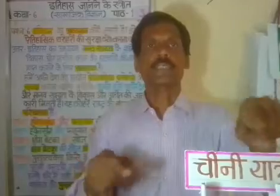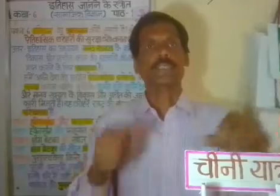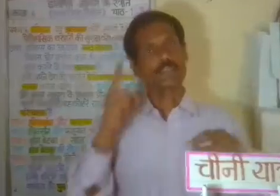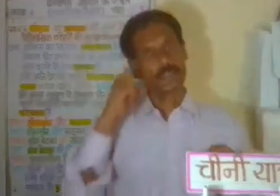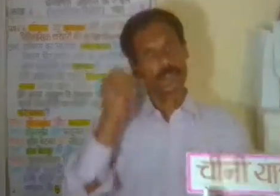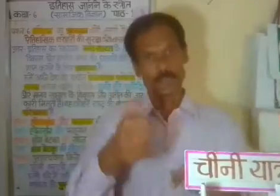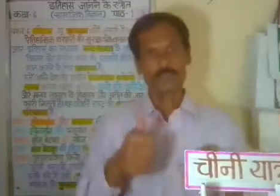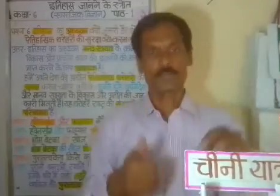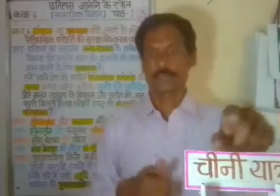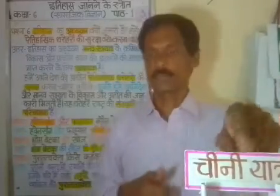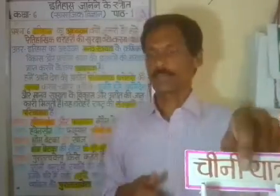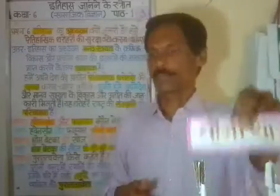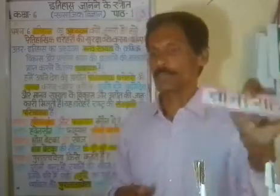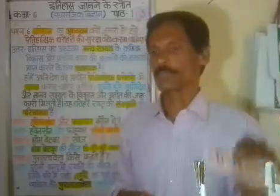यात्री।